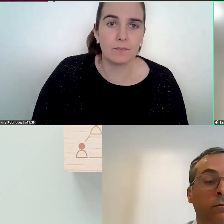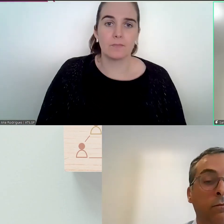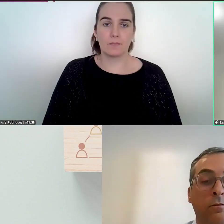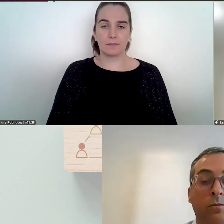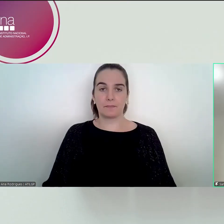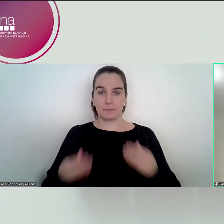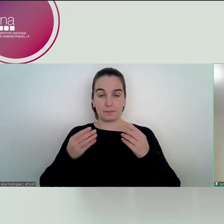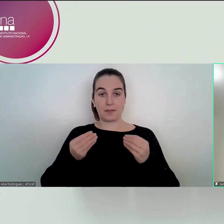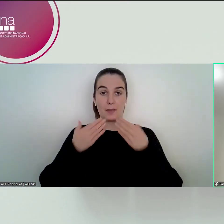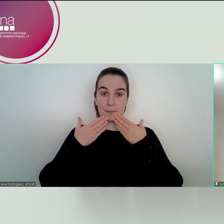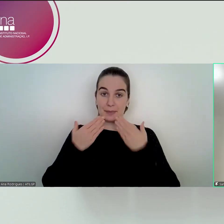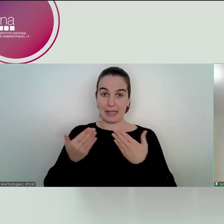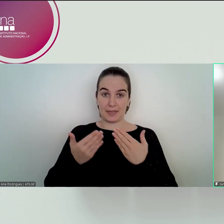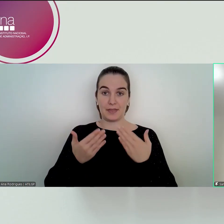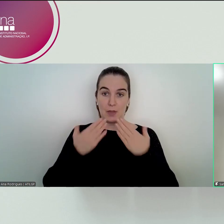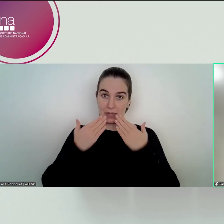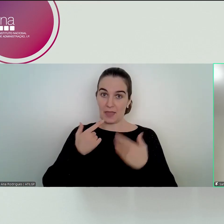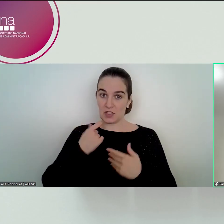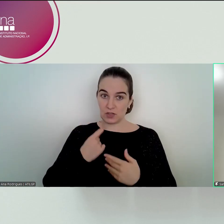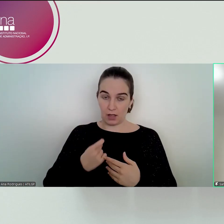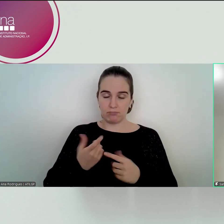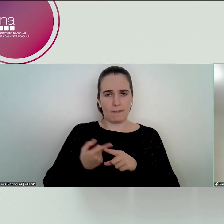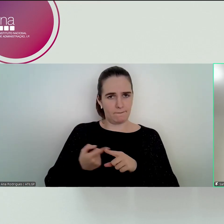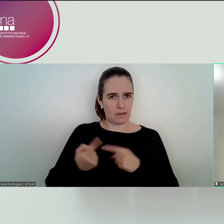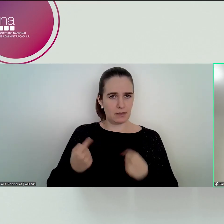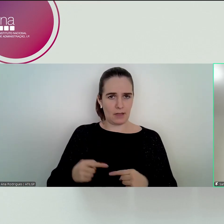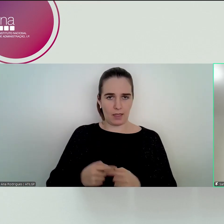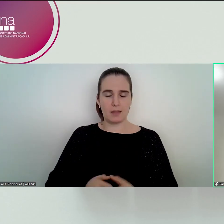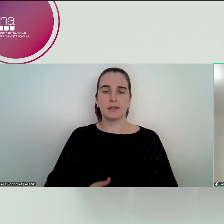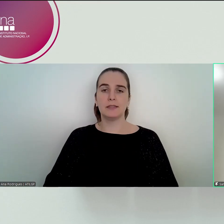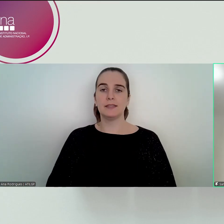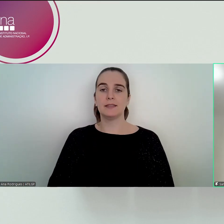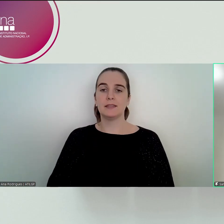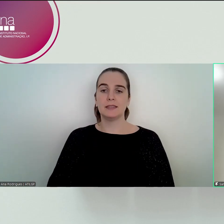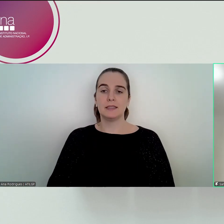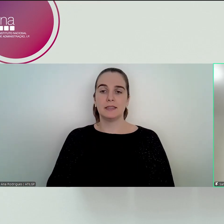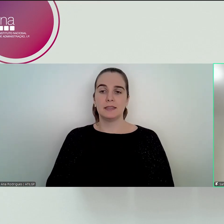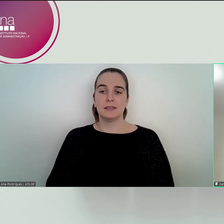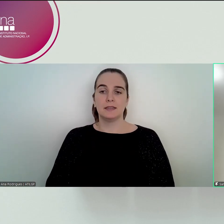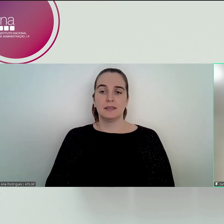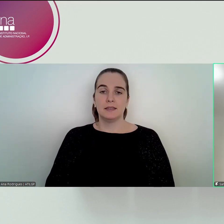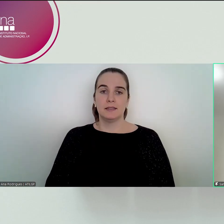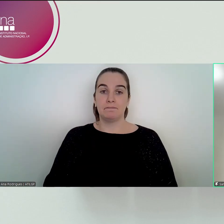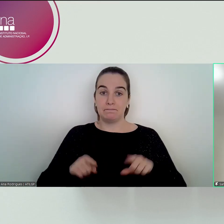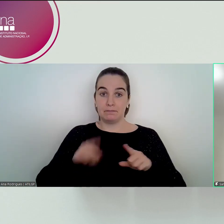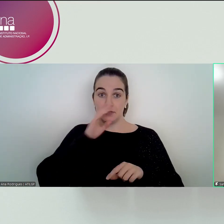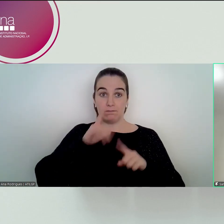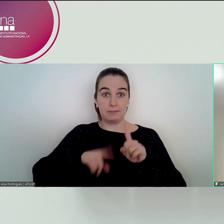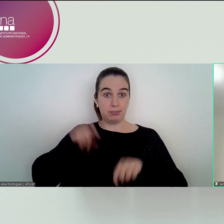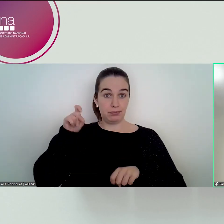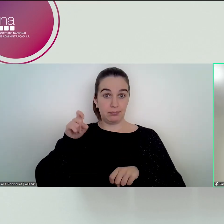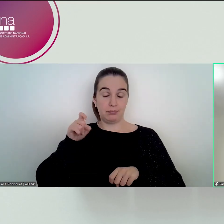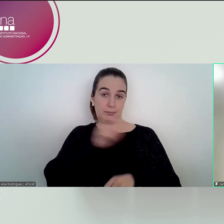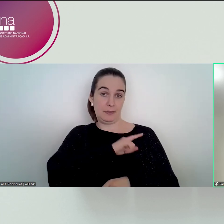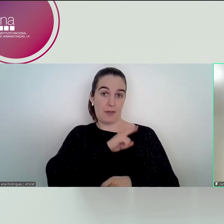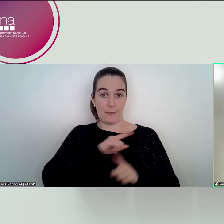Ok, muito bem. Obrigada também pela questão, é muito interessante. De facto, essa fuga para o